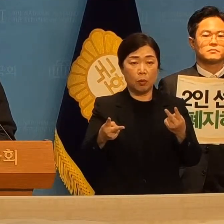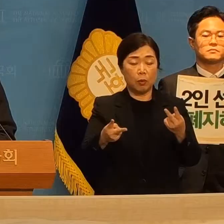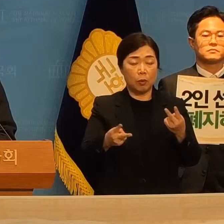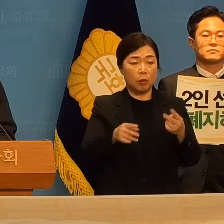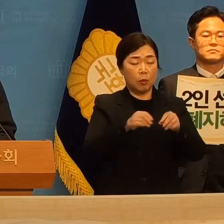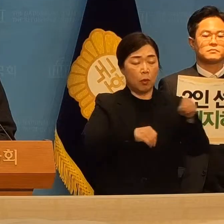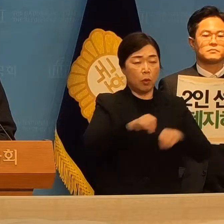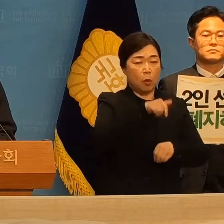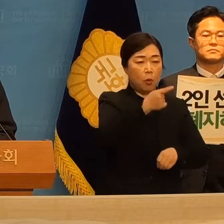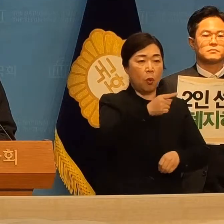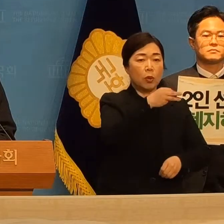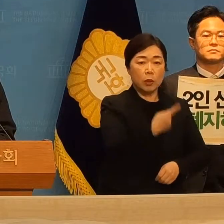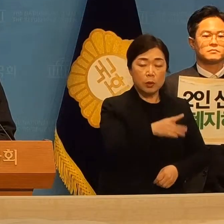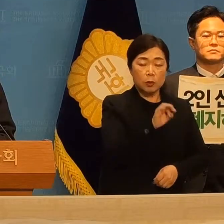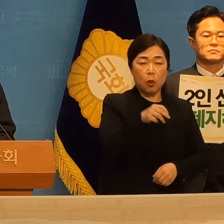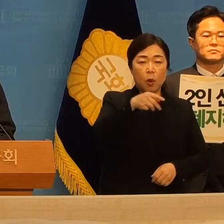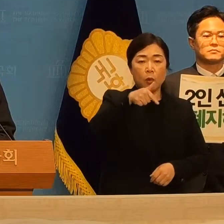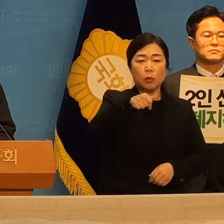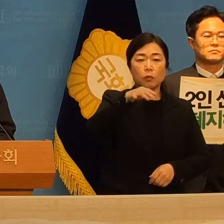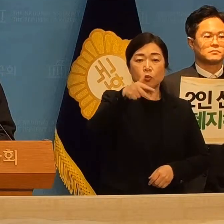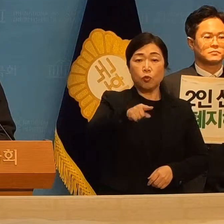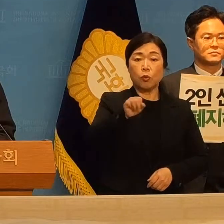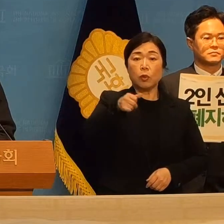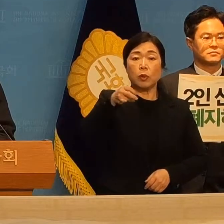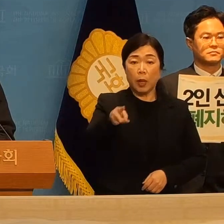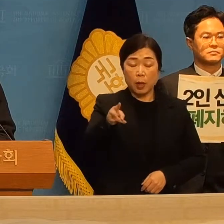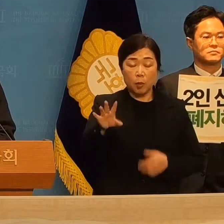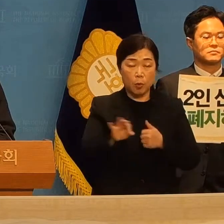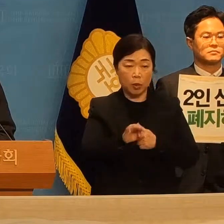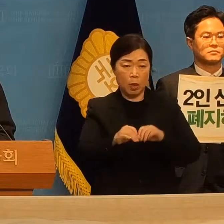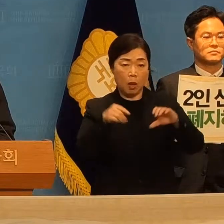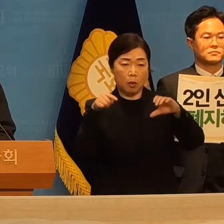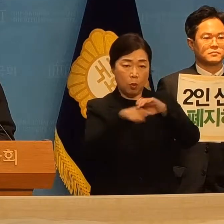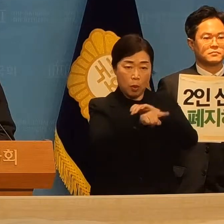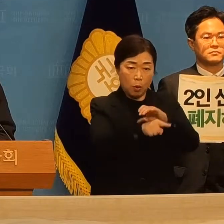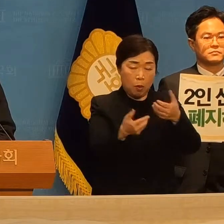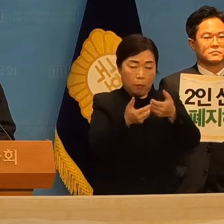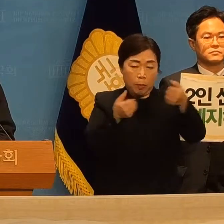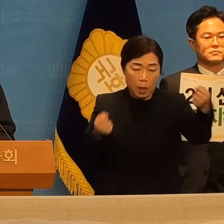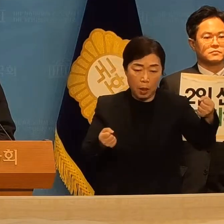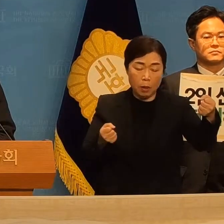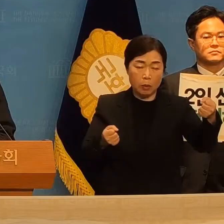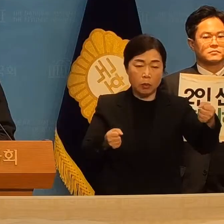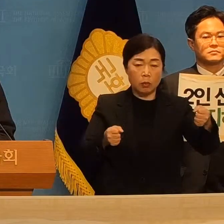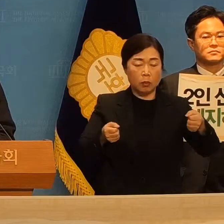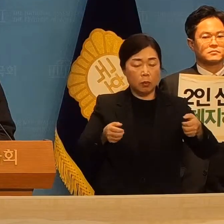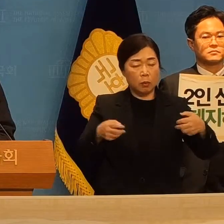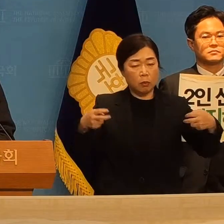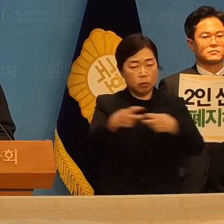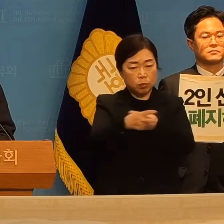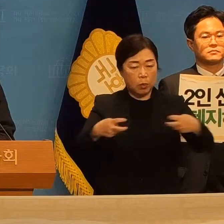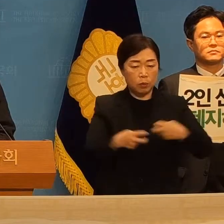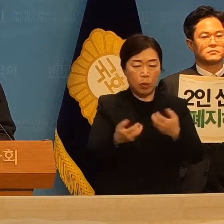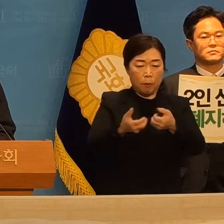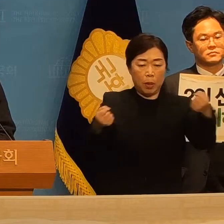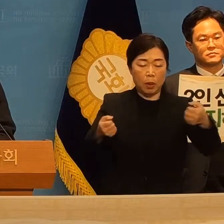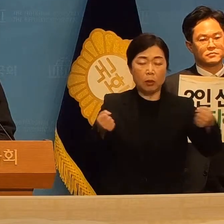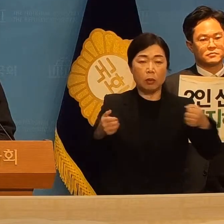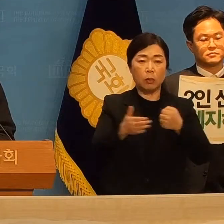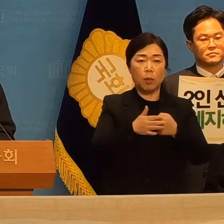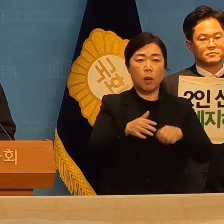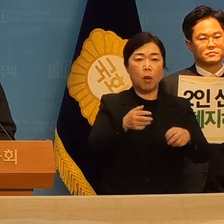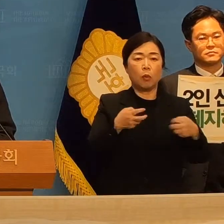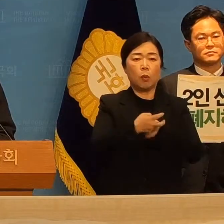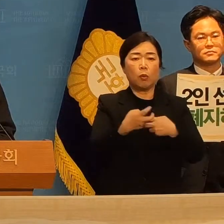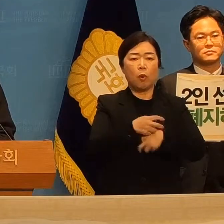이동과 중계본동은 터널로 단절되어 있어서 생활권이 완전히 다르고 교통 불편 지역으로 민원이 다수 발생했던